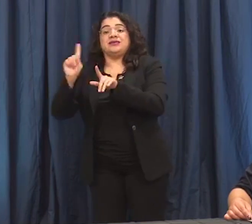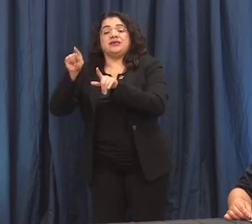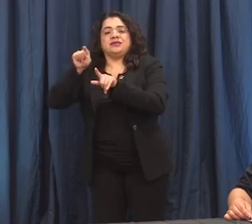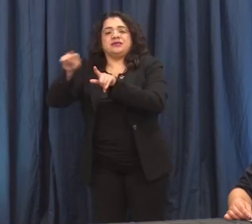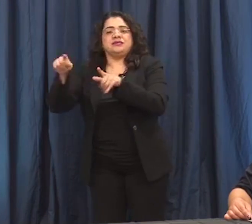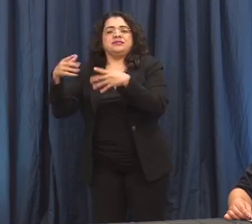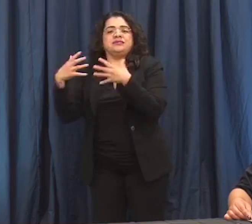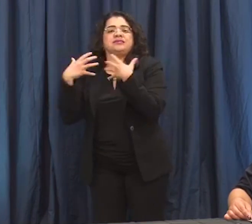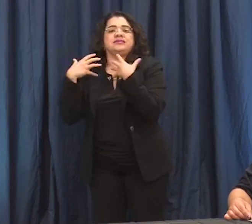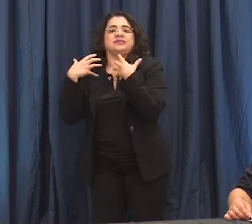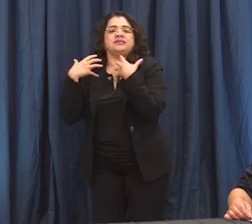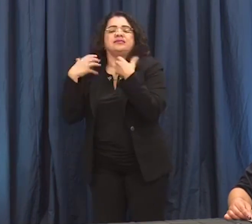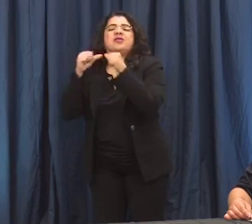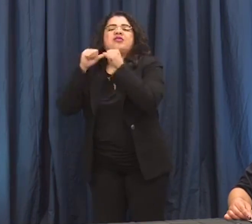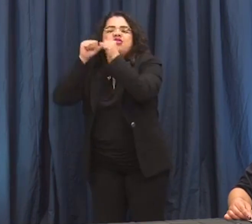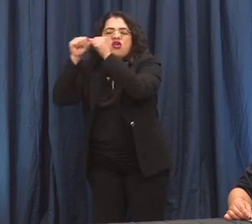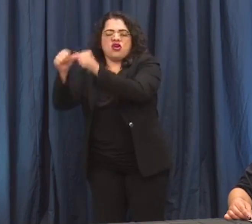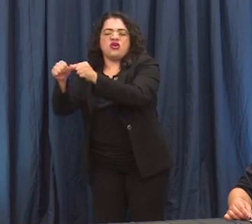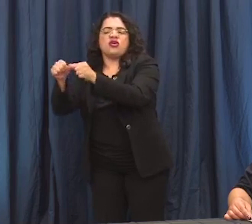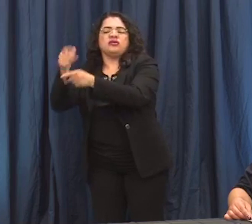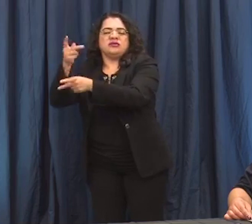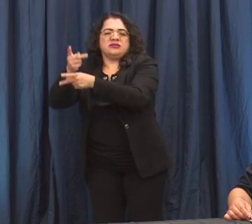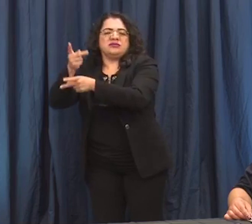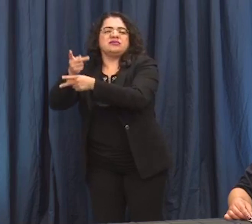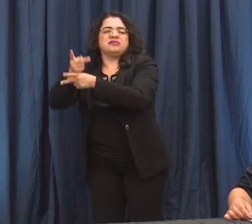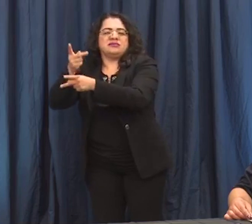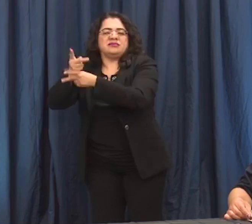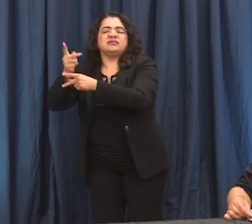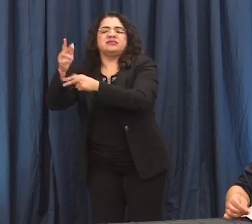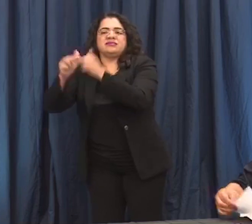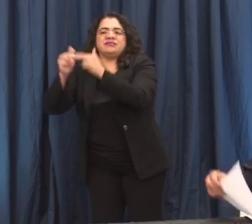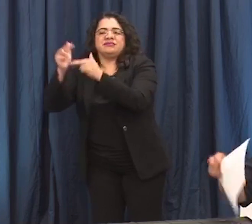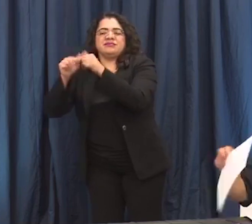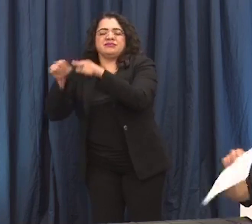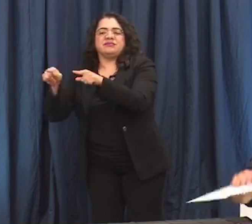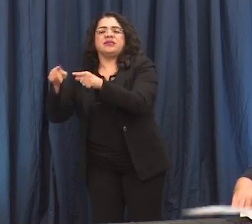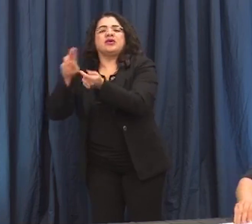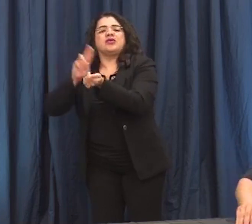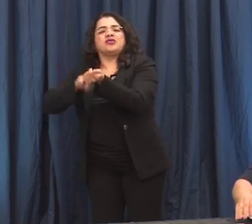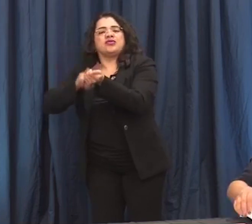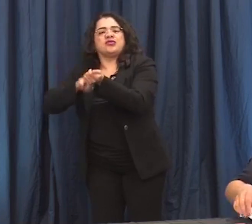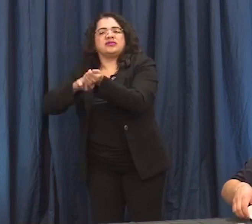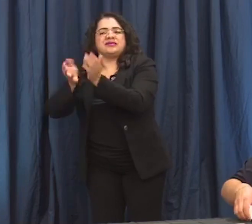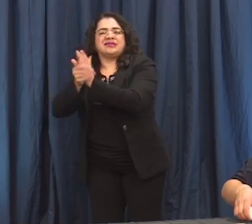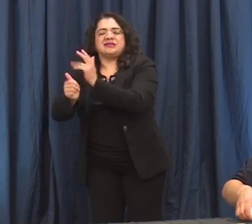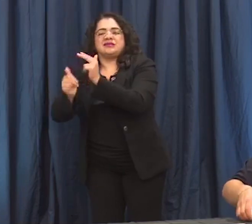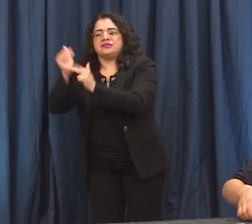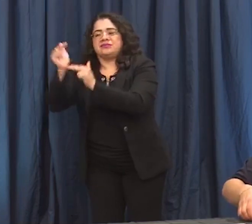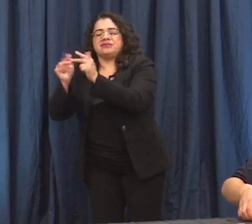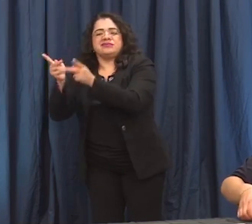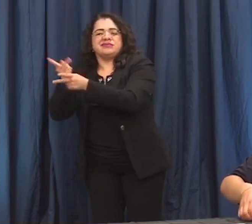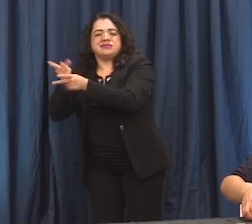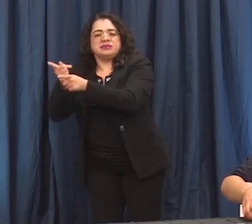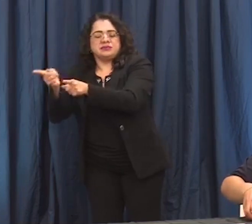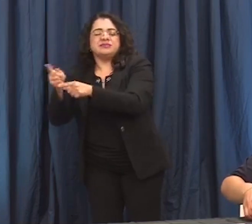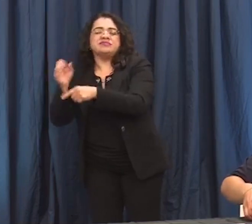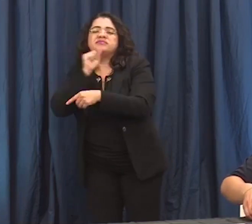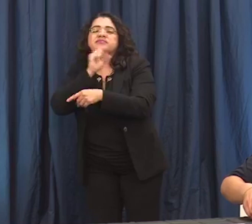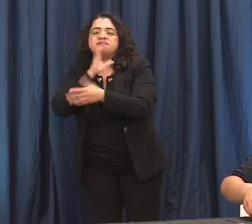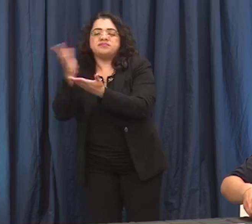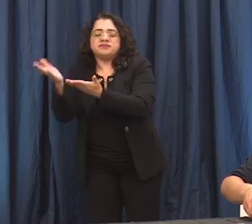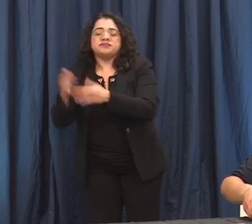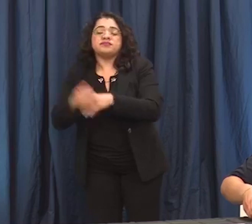asociado con los centros de enfermería y de atención de largo plazo. Como hemos expresado varias